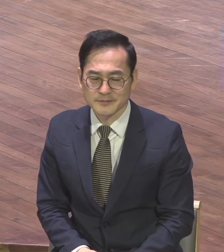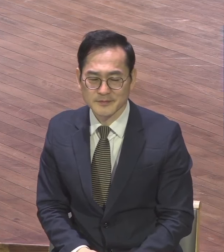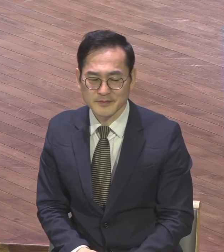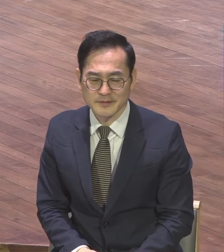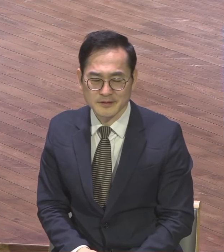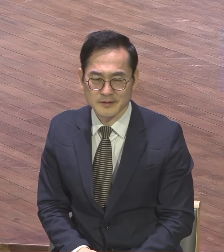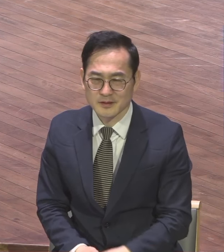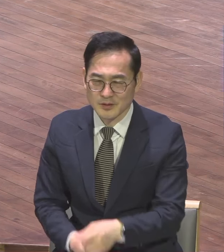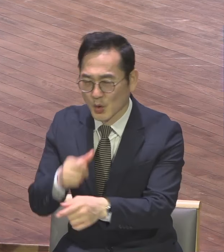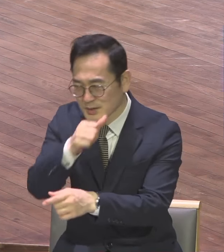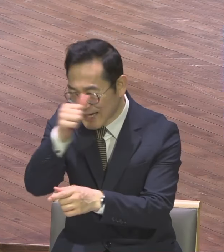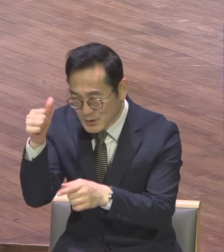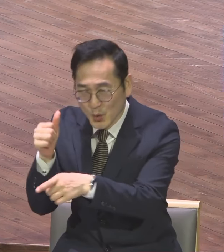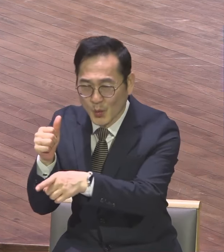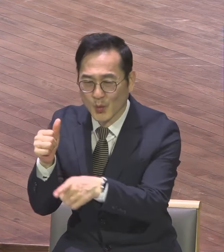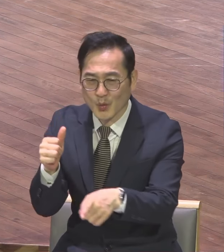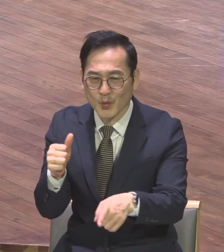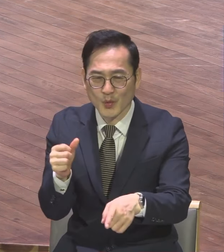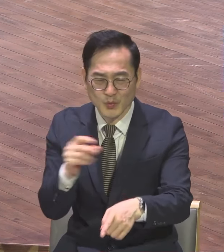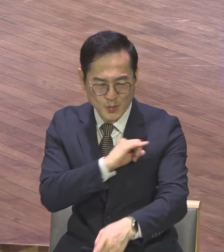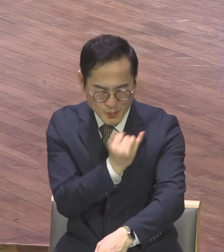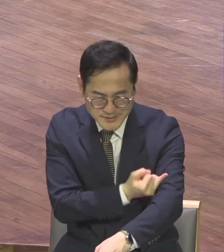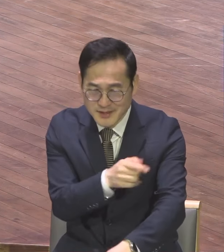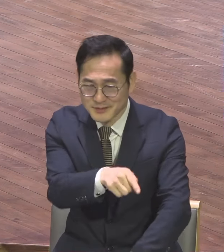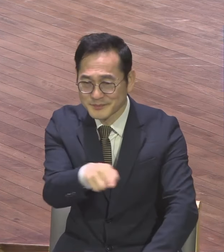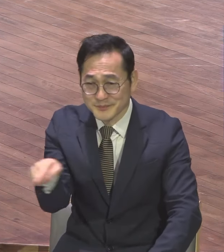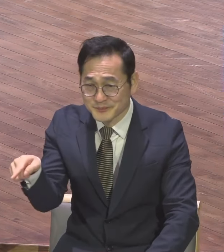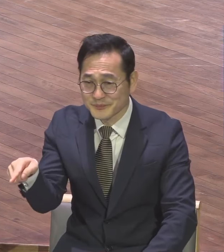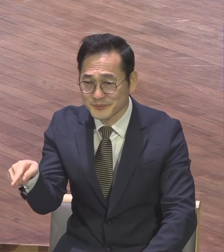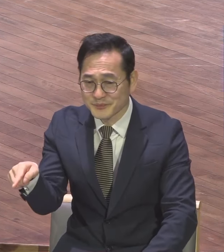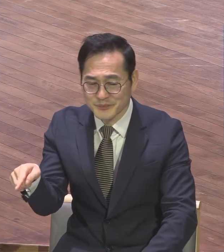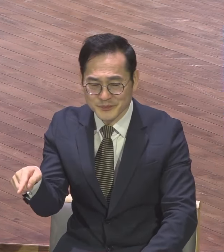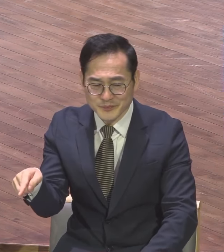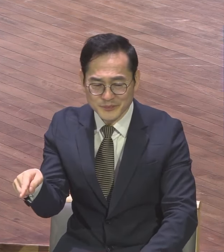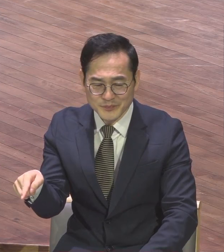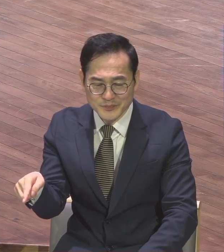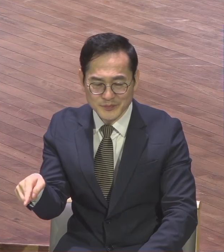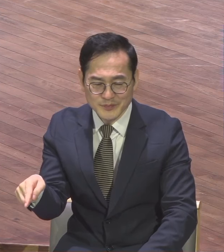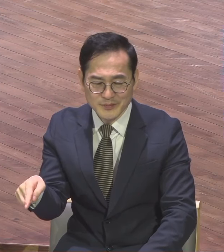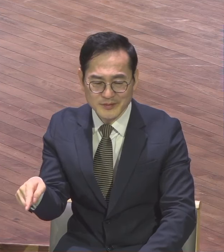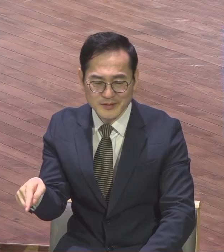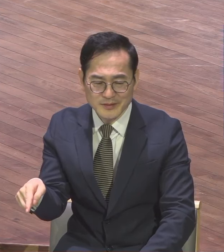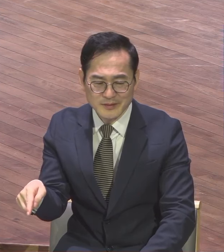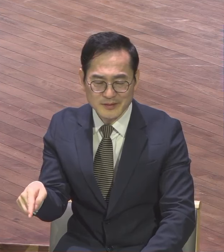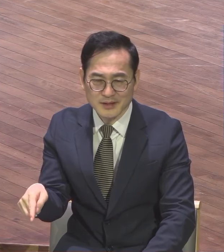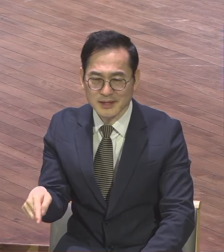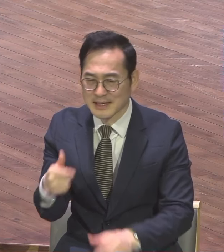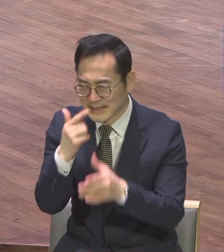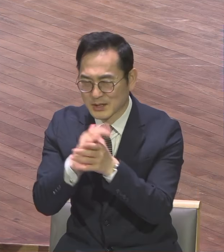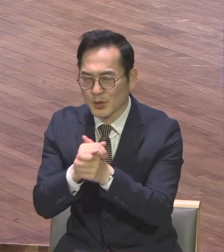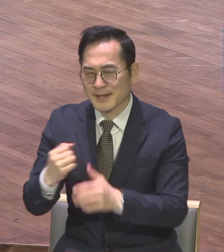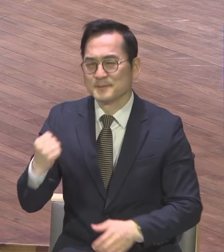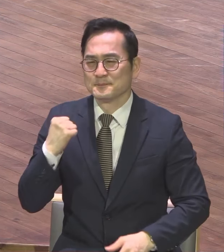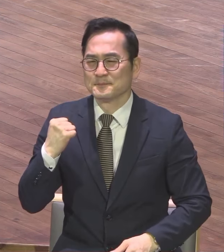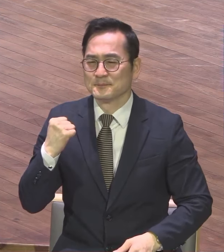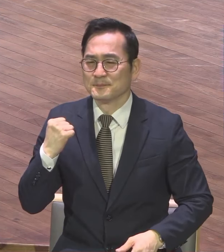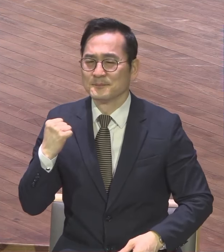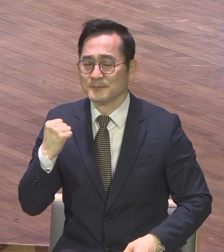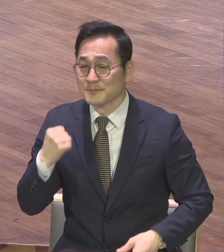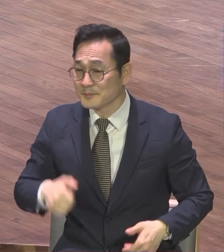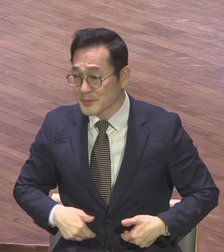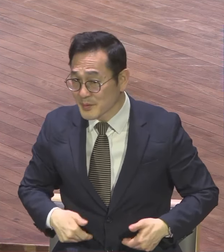중직자들이 말이요, 여러분 교육자들이 하나님과 사람 앞에서 기도에 대해서 간증할 수 있는, 내가 정말